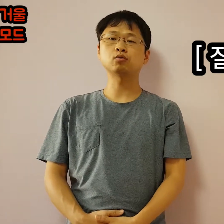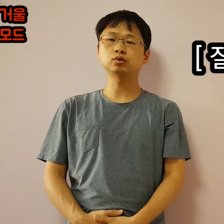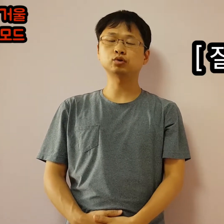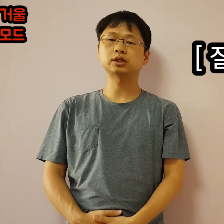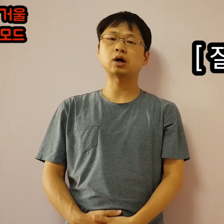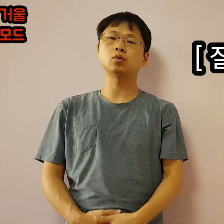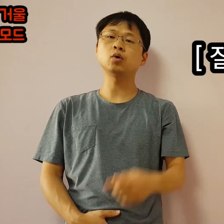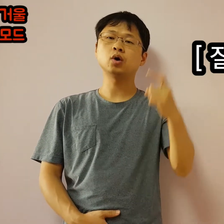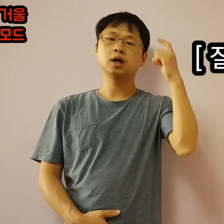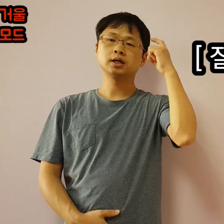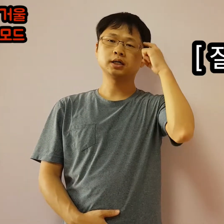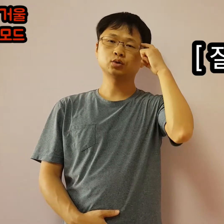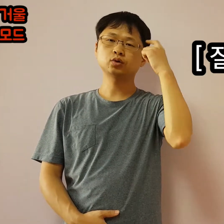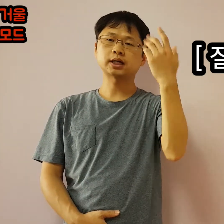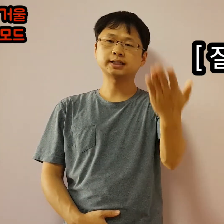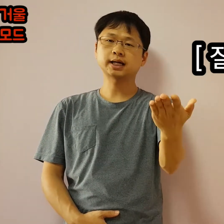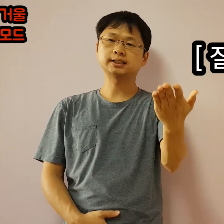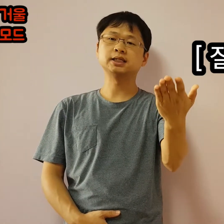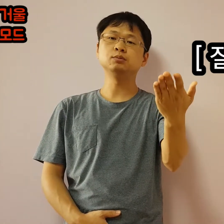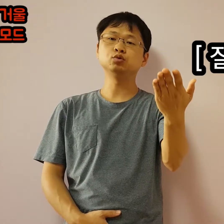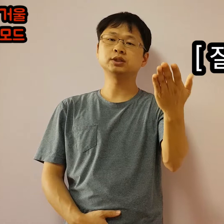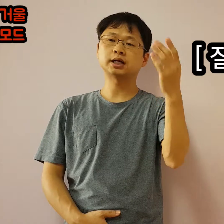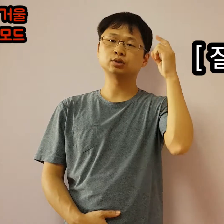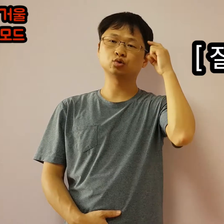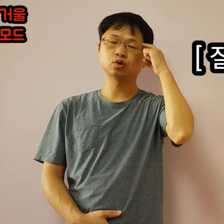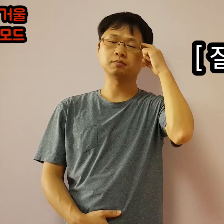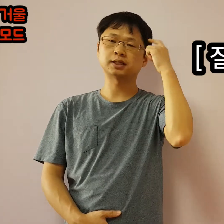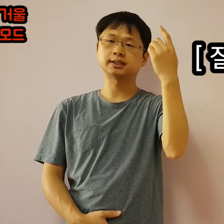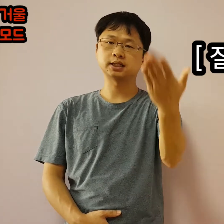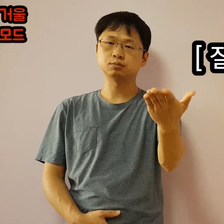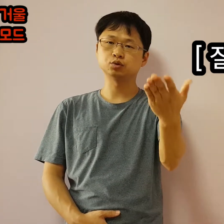바꾸어 주기도 하고, 이 수어 자체가 질문이라는 수어입니다. 질문.